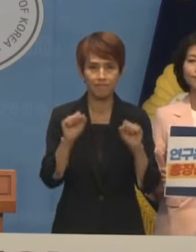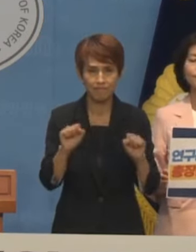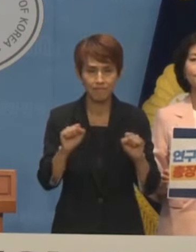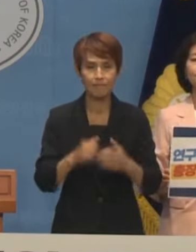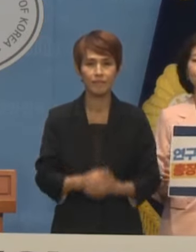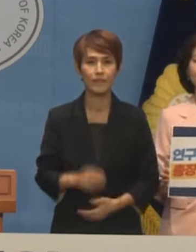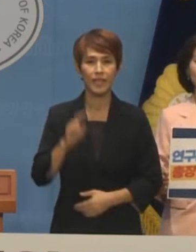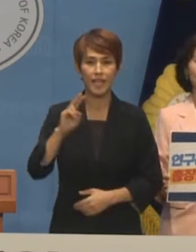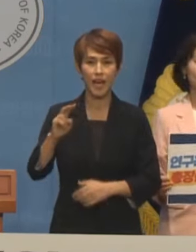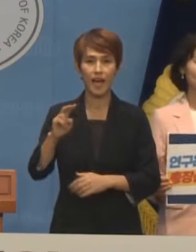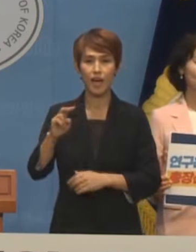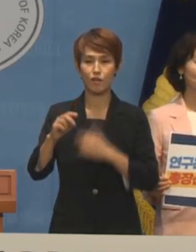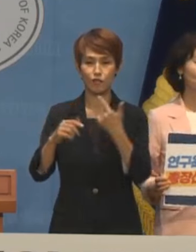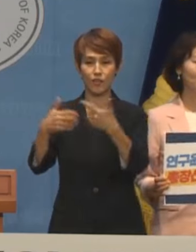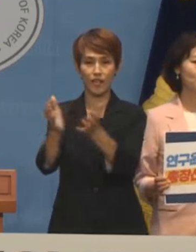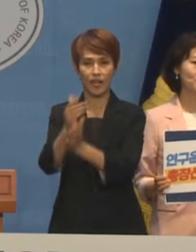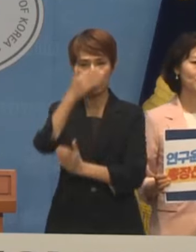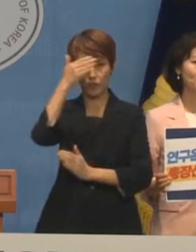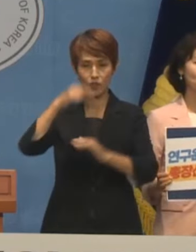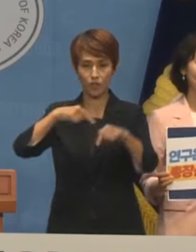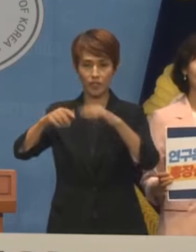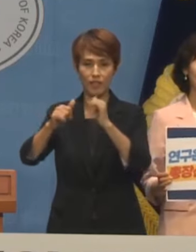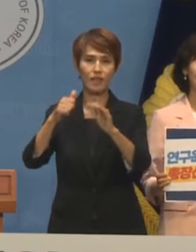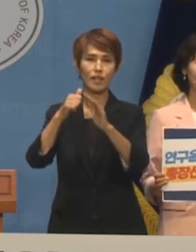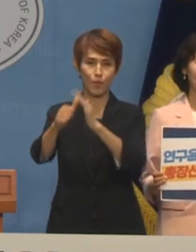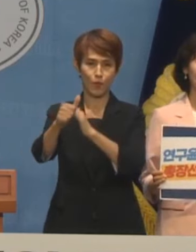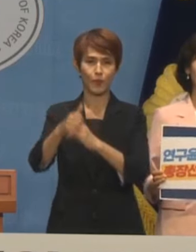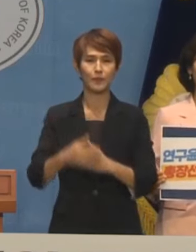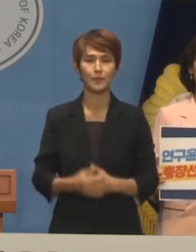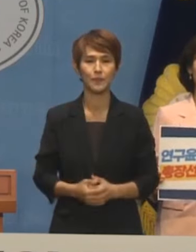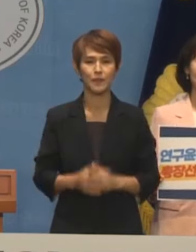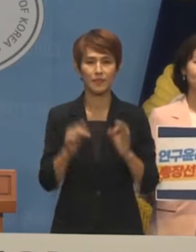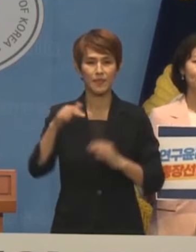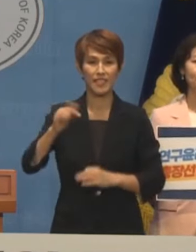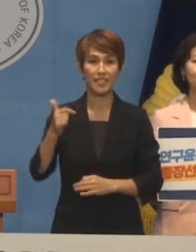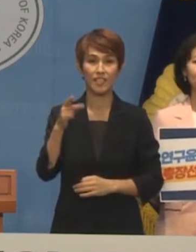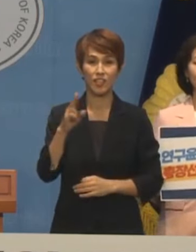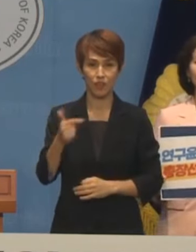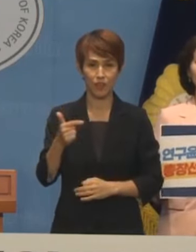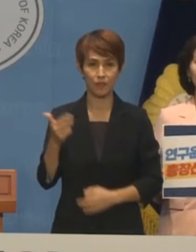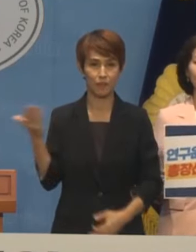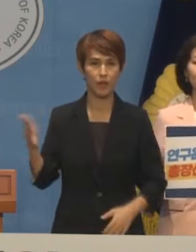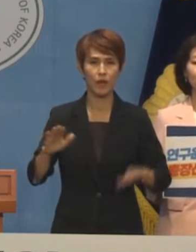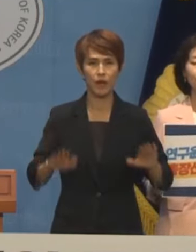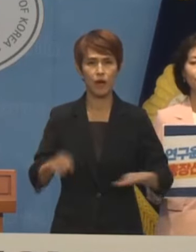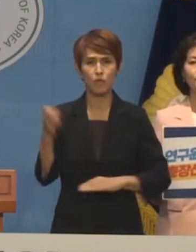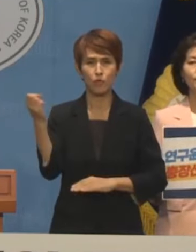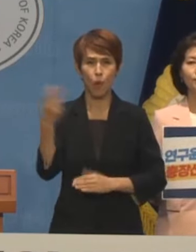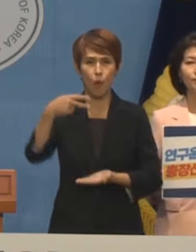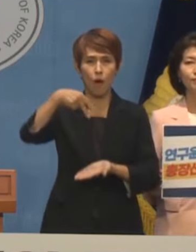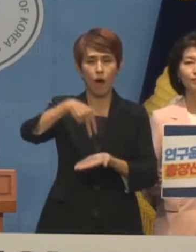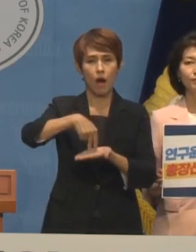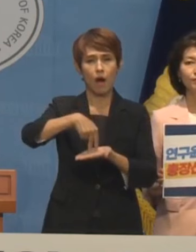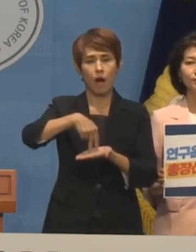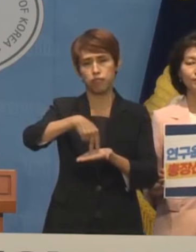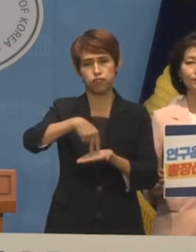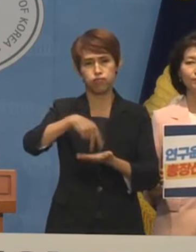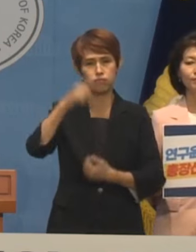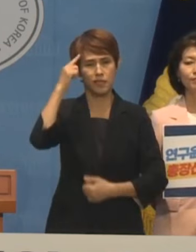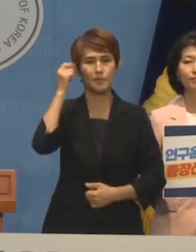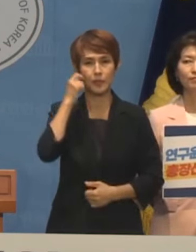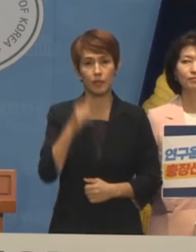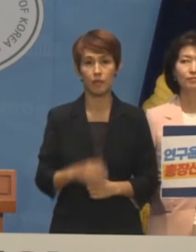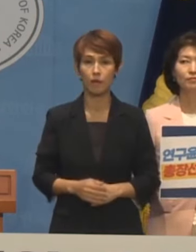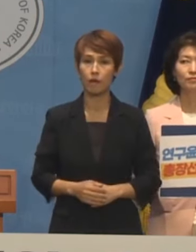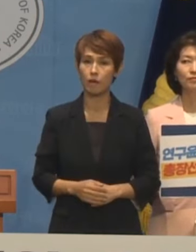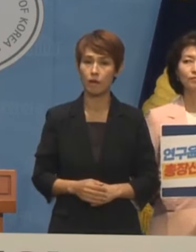안녕하십니까. 야6당 청년전칭 대표 김진현입니다. 제가 이 일로 연단에 또 서게 될 줄 솔직히 몰랐습니다. 저는